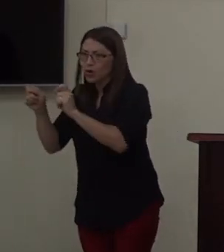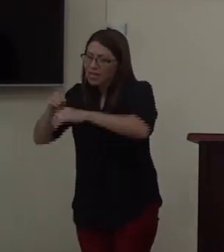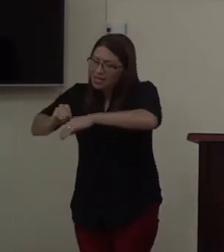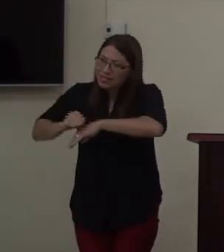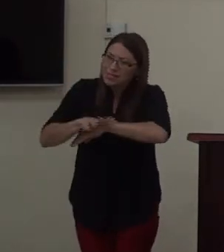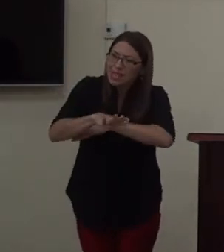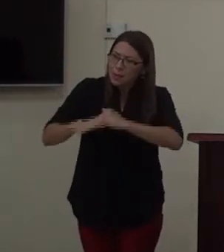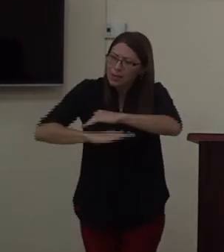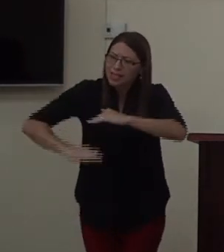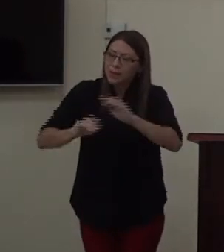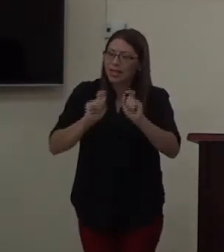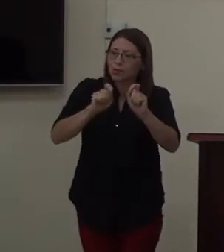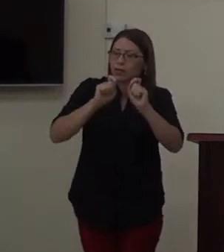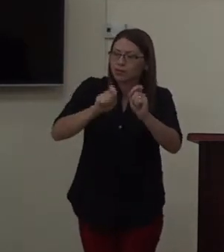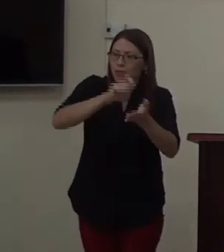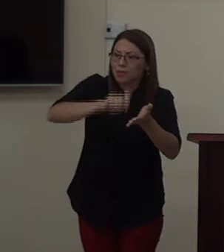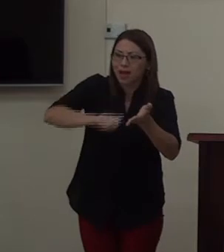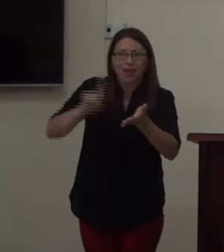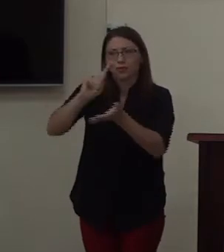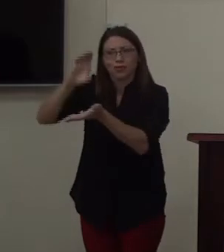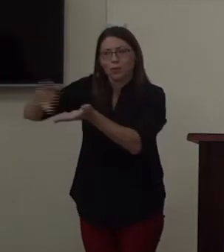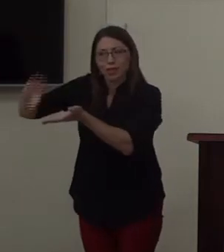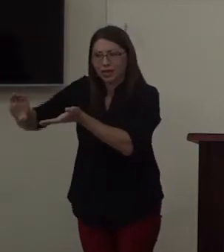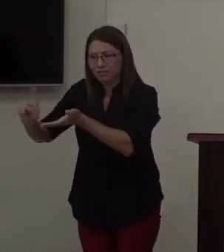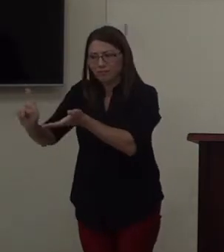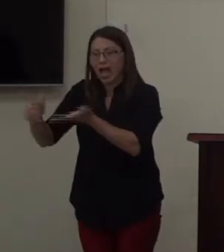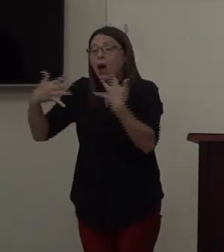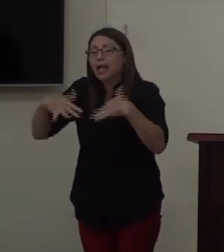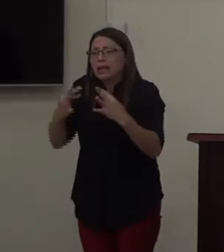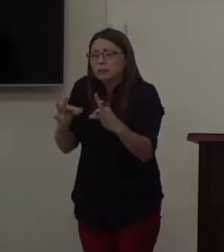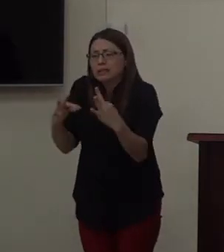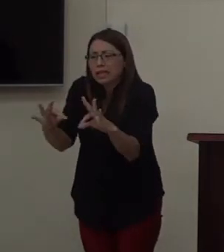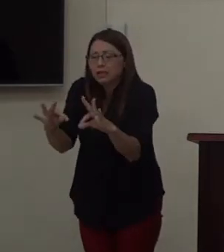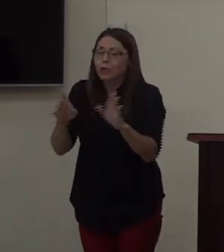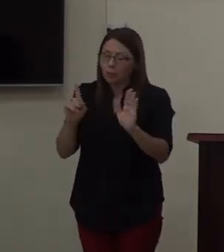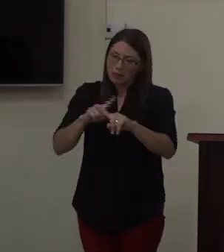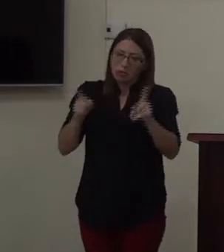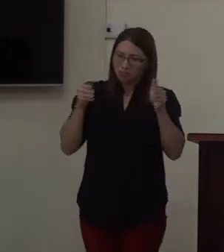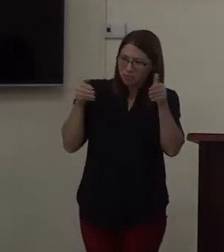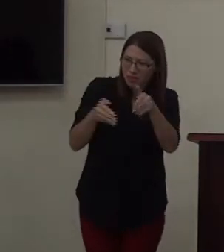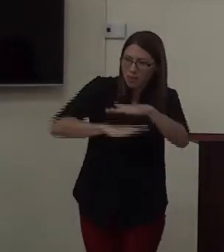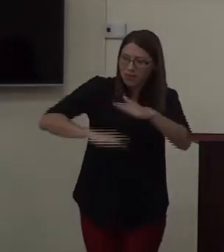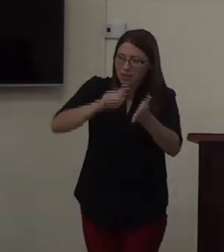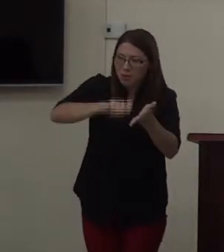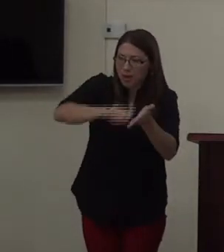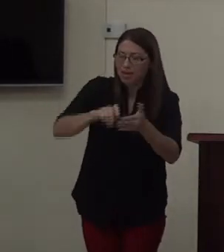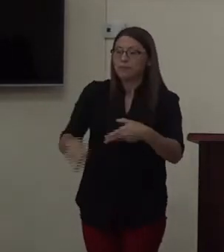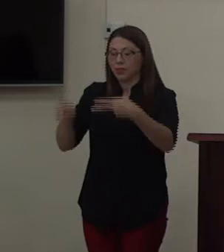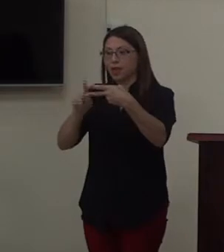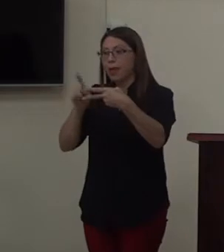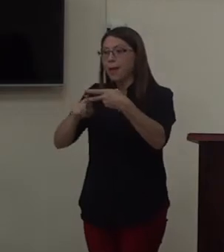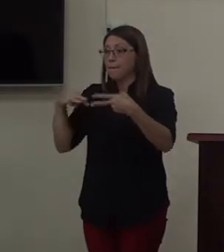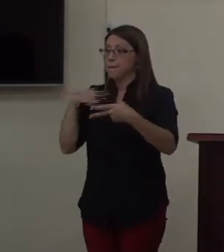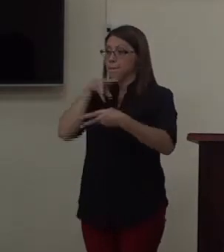primaria, ¿verdad? No en educación secundaria, para que haya algún intento básicamente de educación primaria. Luego los miembros de la comunidad,